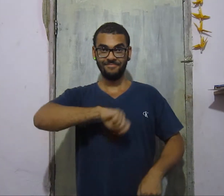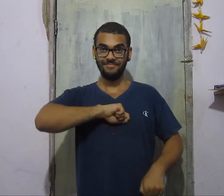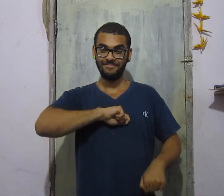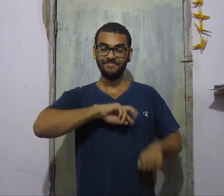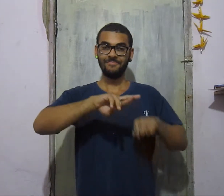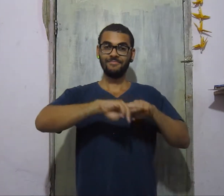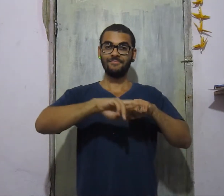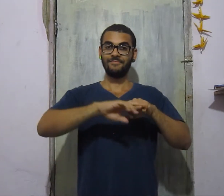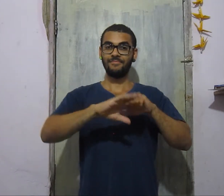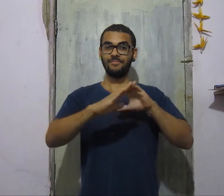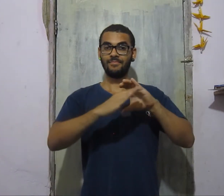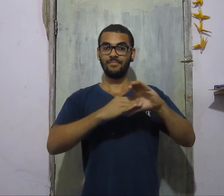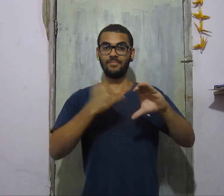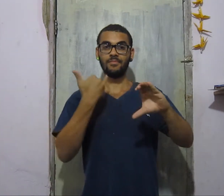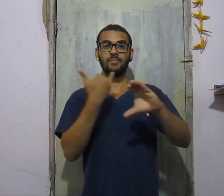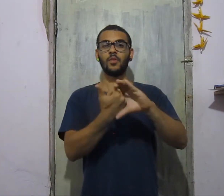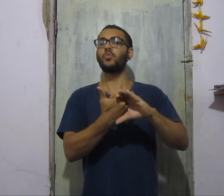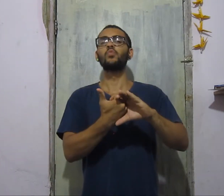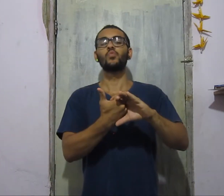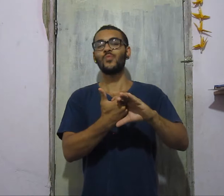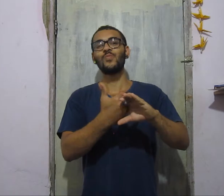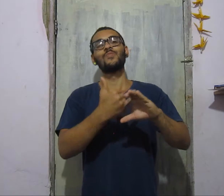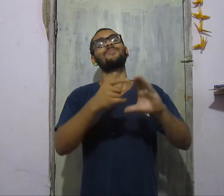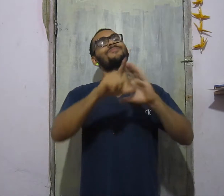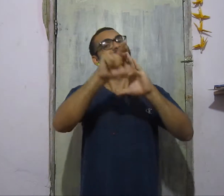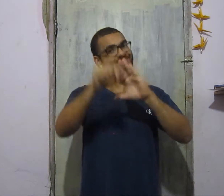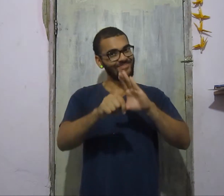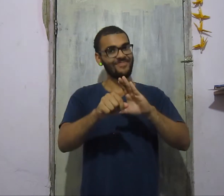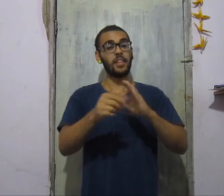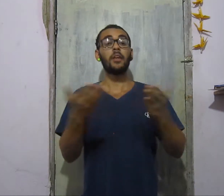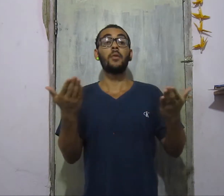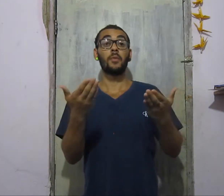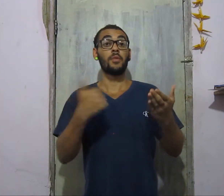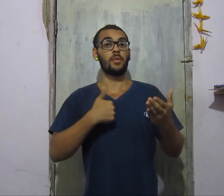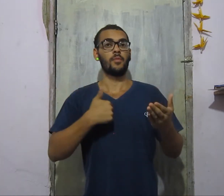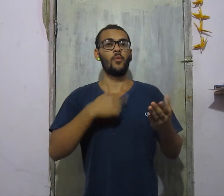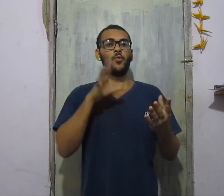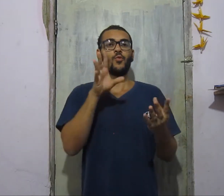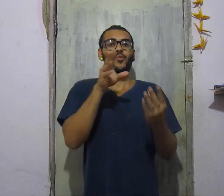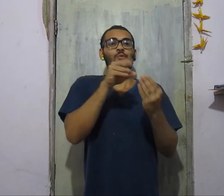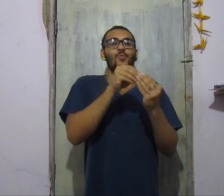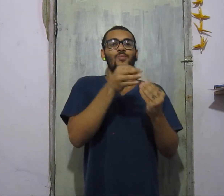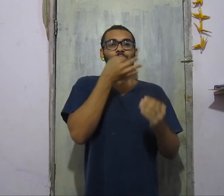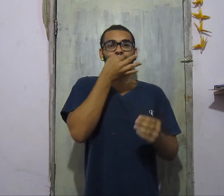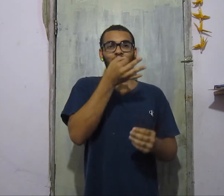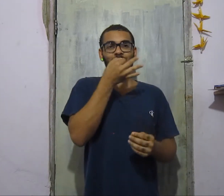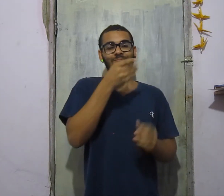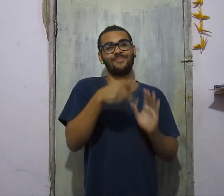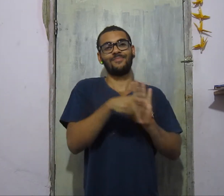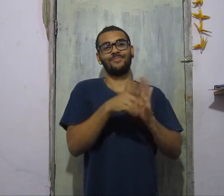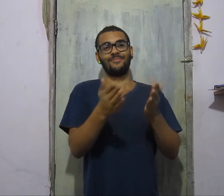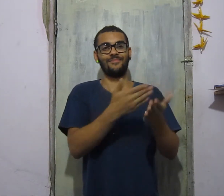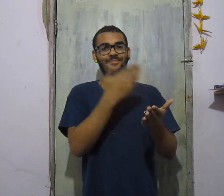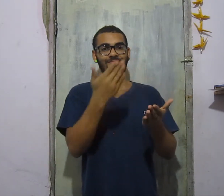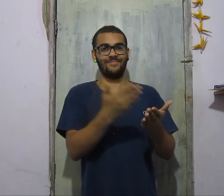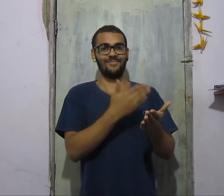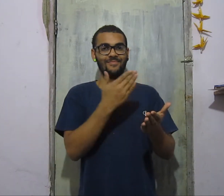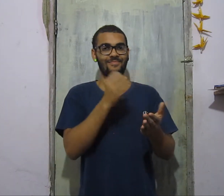Oi, tudo bem? Eu sou o John. Esse é o canal Mãos e Línguas e hoje eu vou fazer uma resenha de um livro,